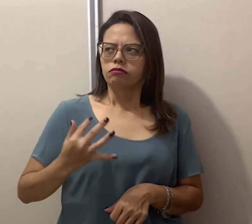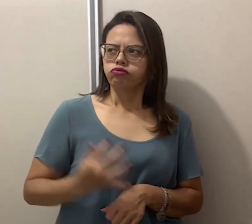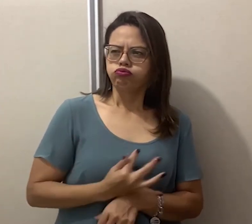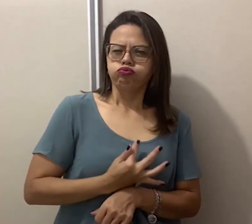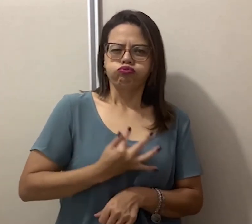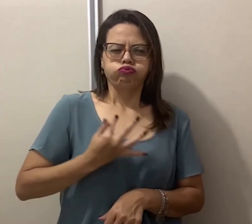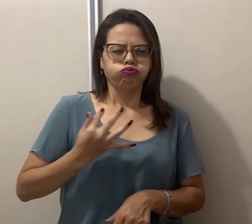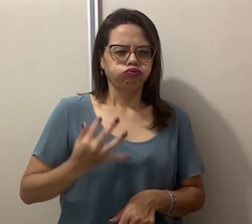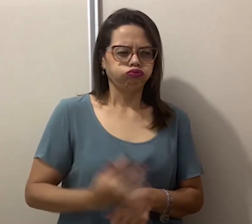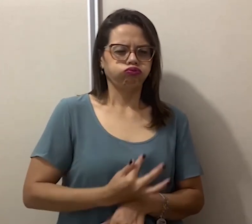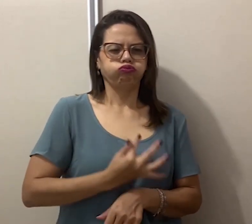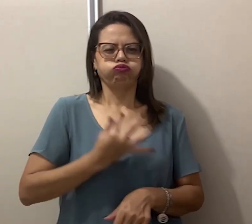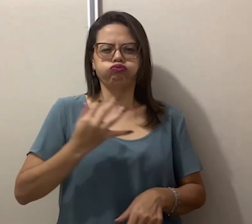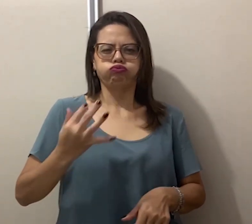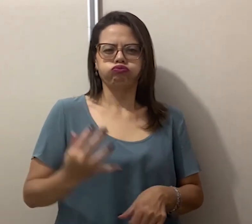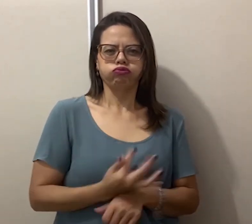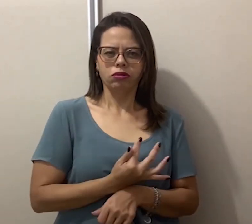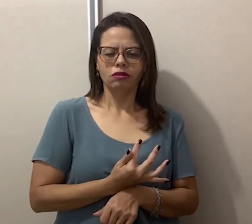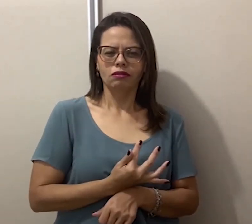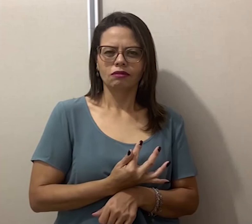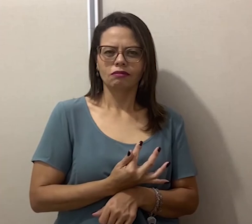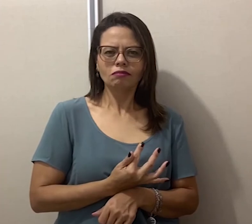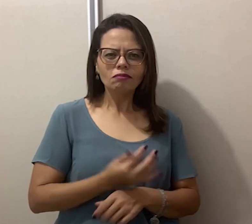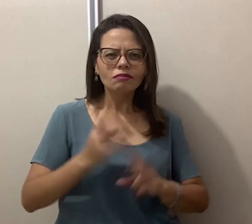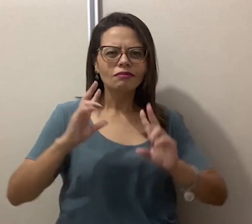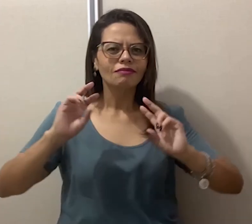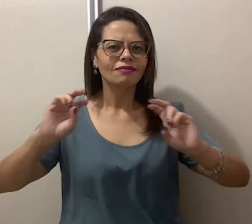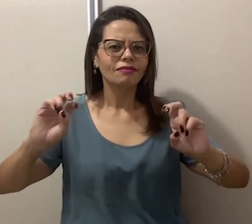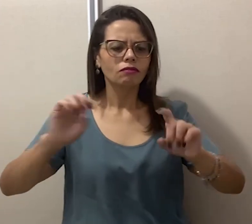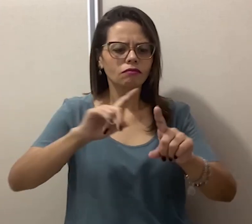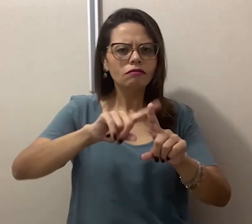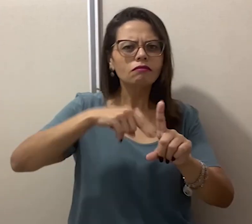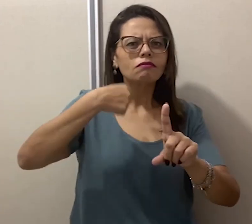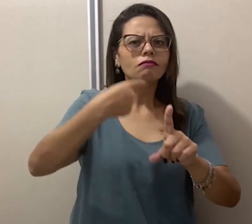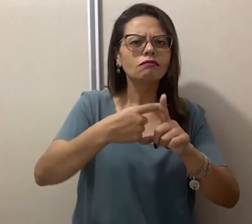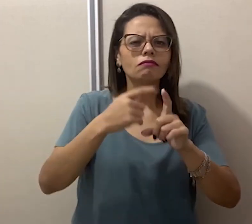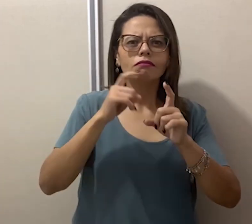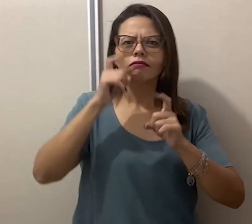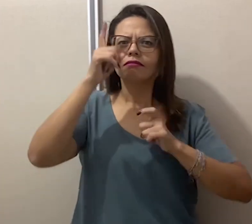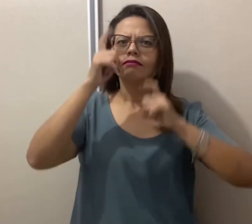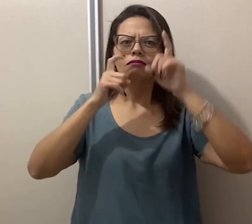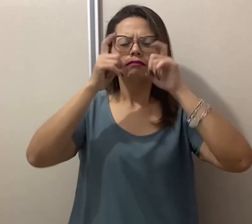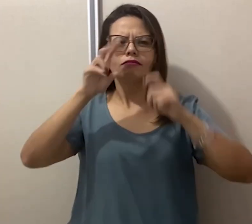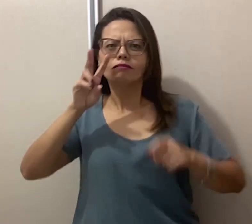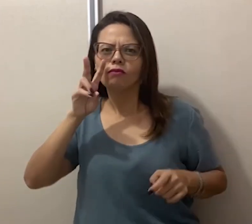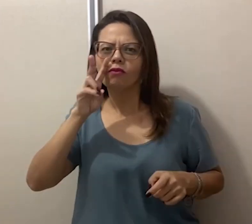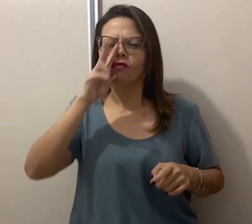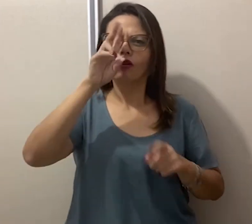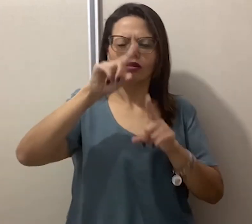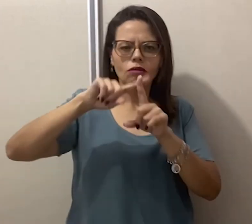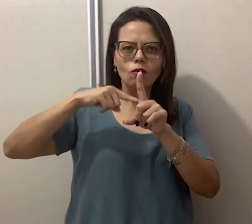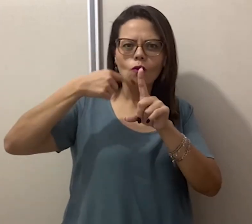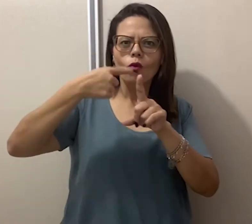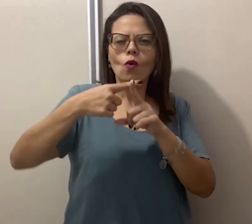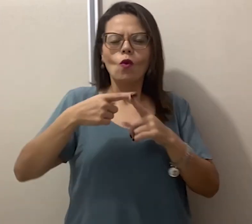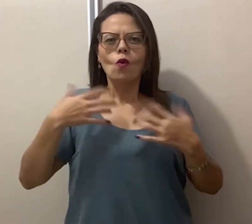Suportando, aguentando, suportando, aguentando muito. Você percebeu a intensidade? Como